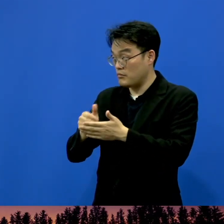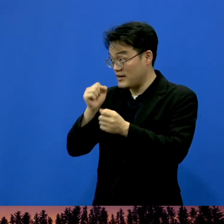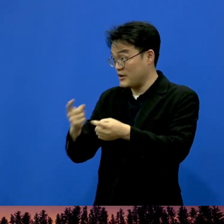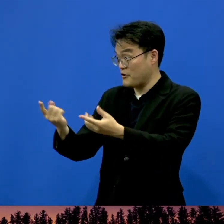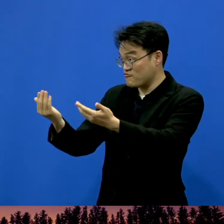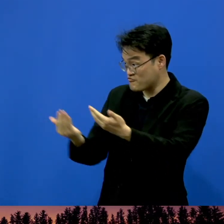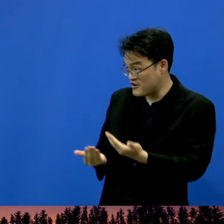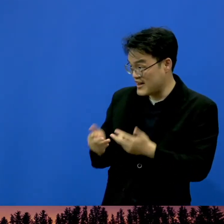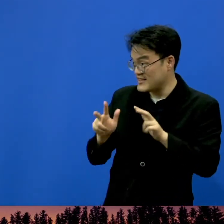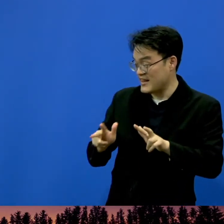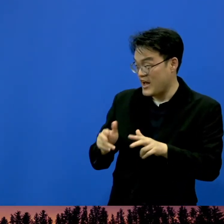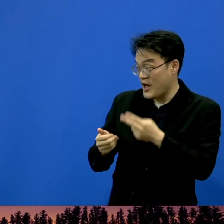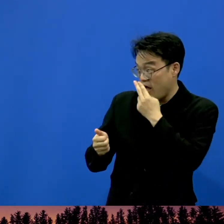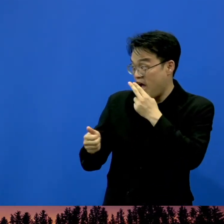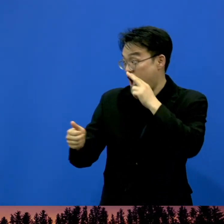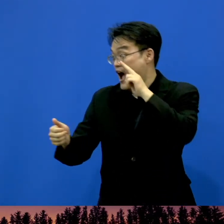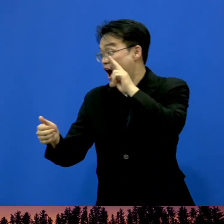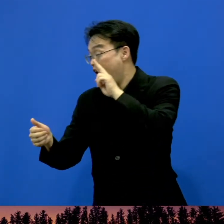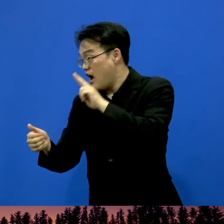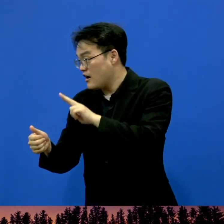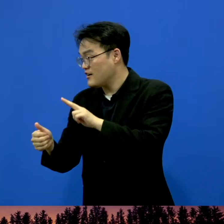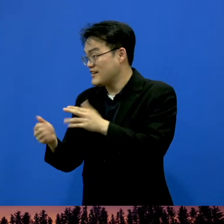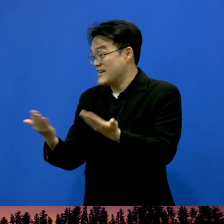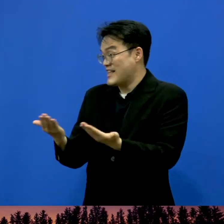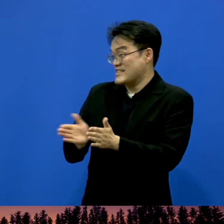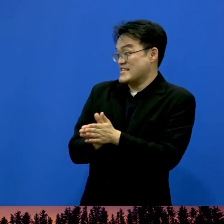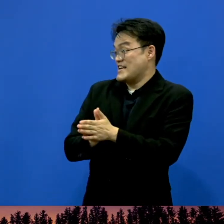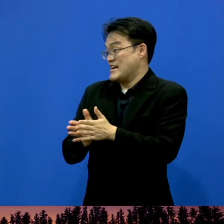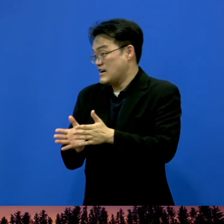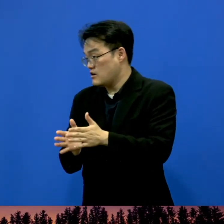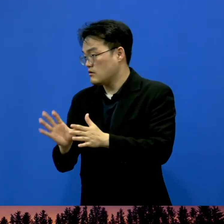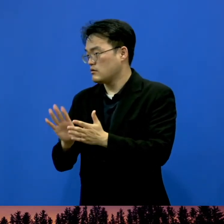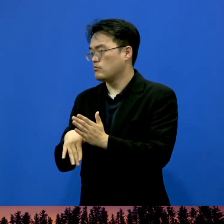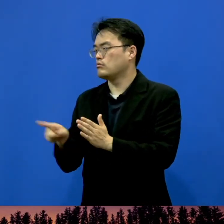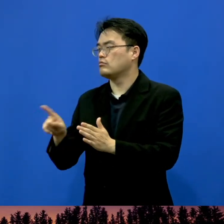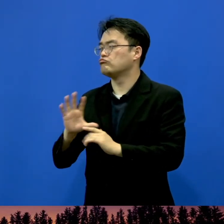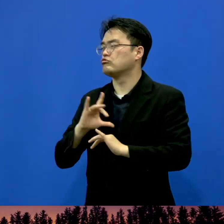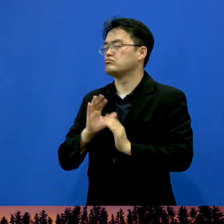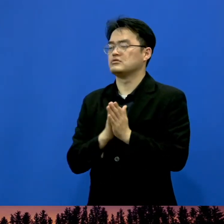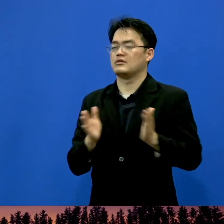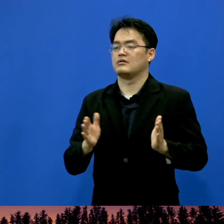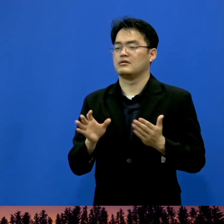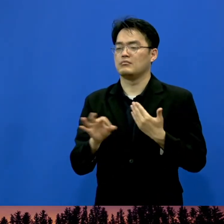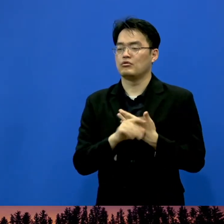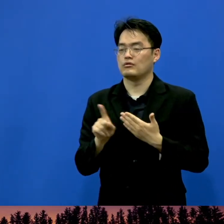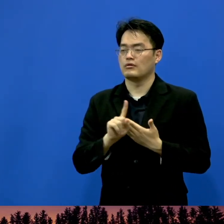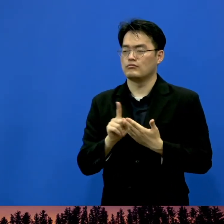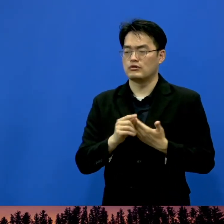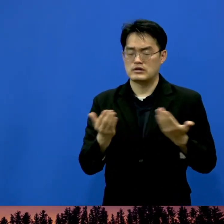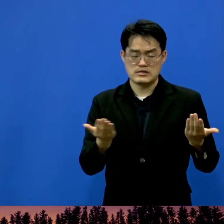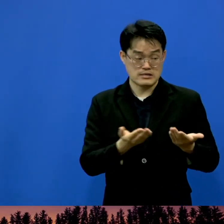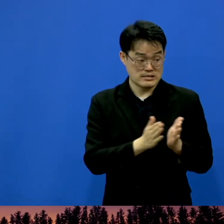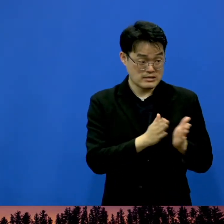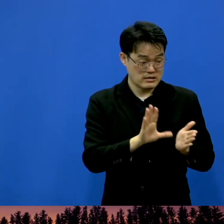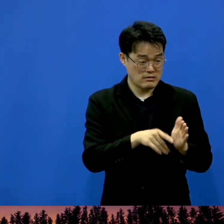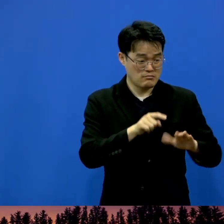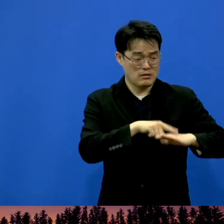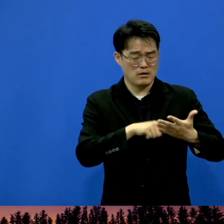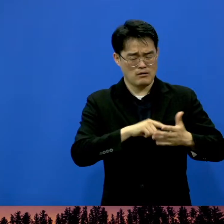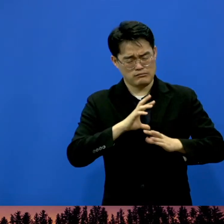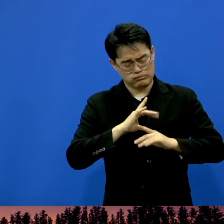처음 시도하려고 할 때 어떤 일들을 시작하려고 할 때 두려움이 찾아오는 거. 그러니까 무슨 일이 벌어질 때 두려움이 오는